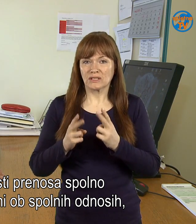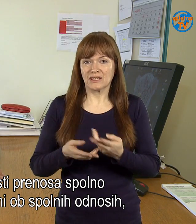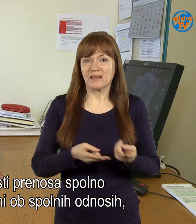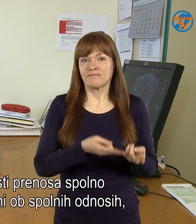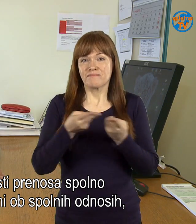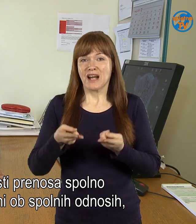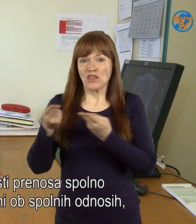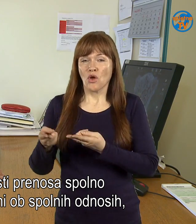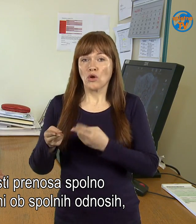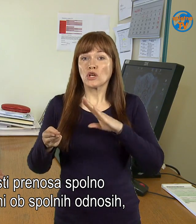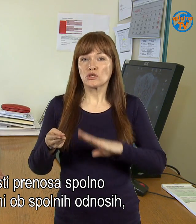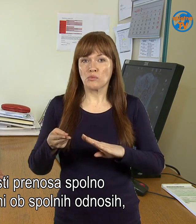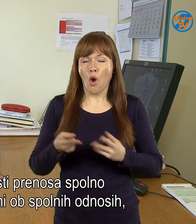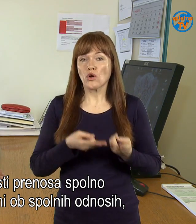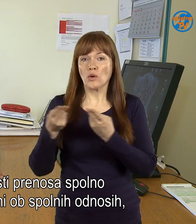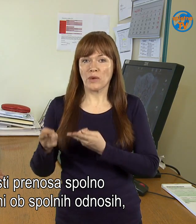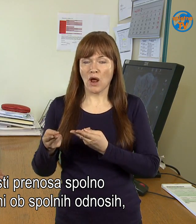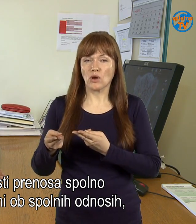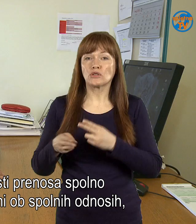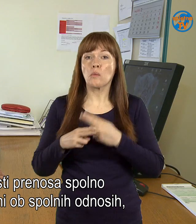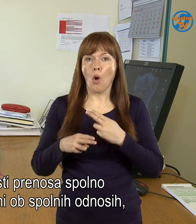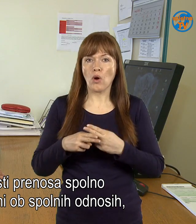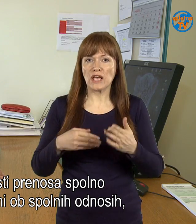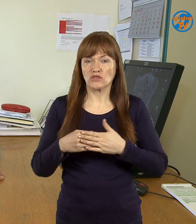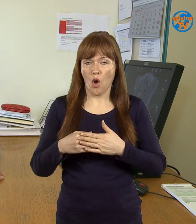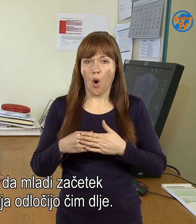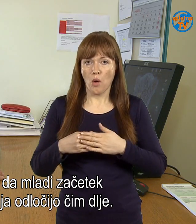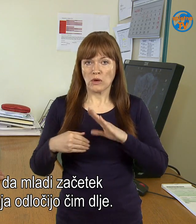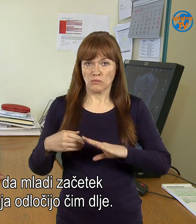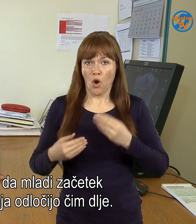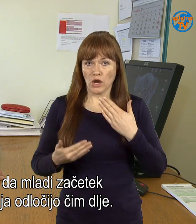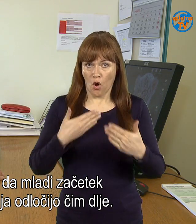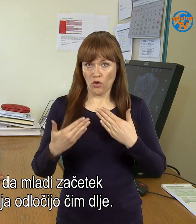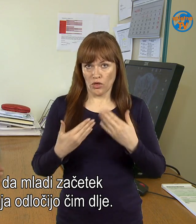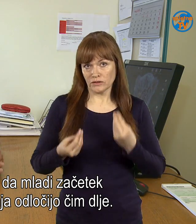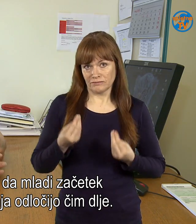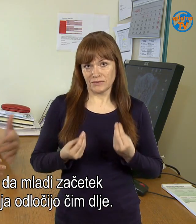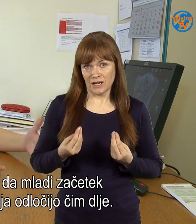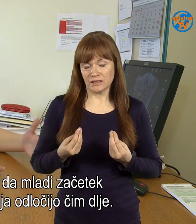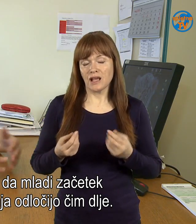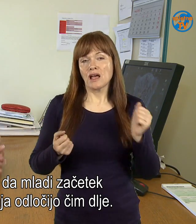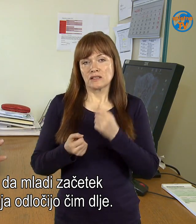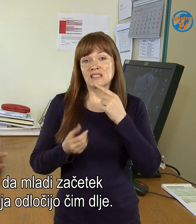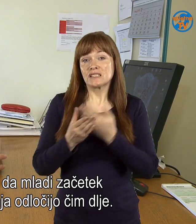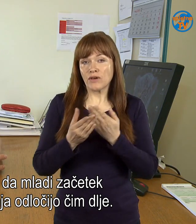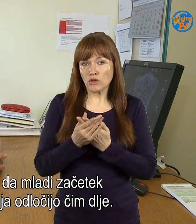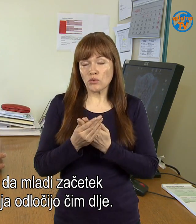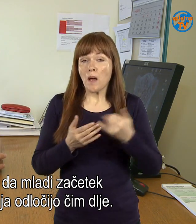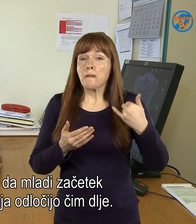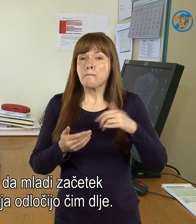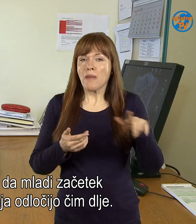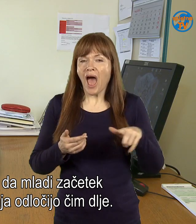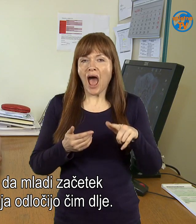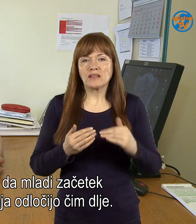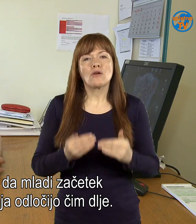prenosa spolno prenosljivih bolezni ob spolnih odnosih mi svetujemo, da mladi začetek spolnega